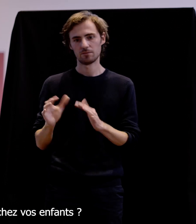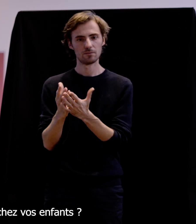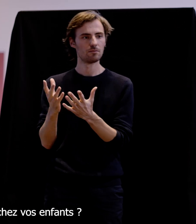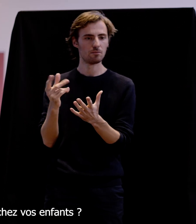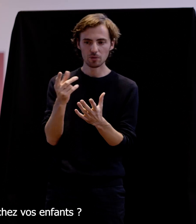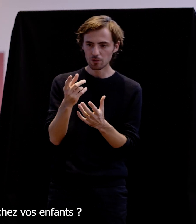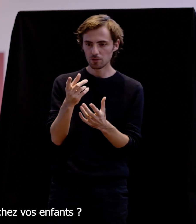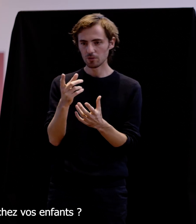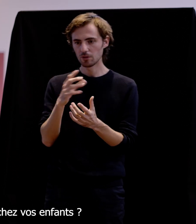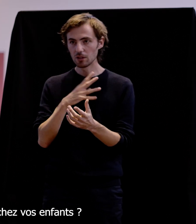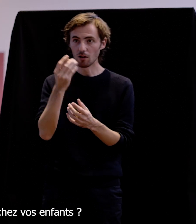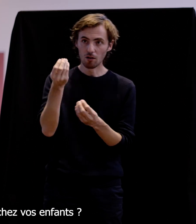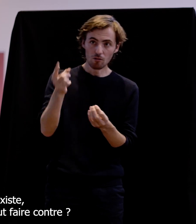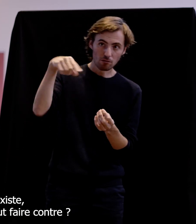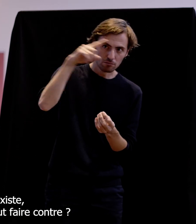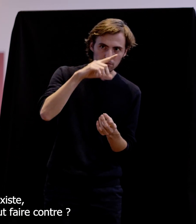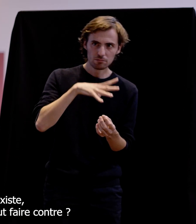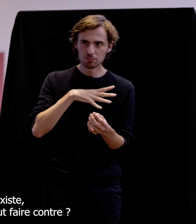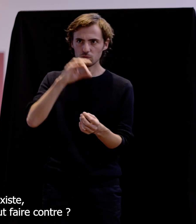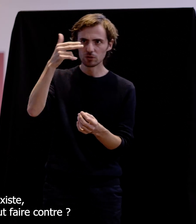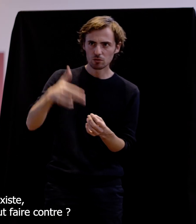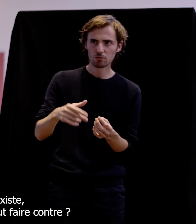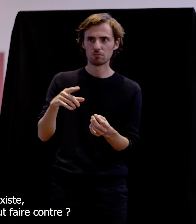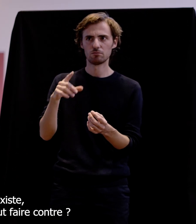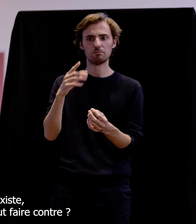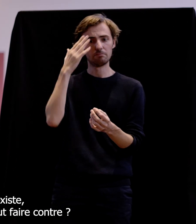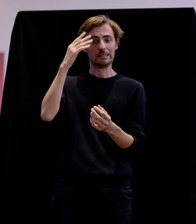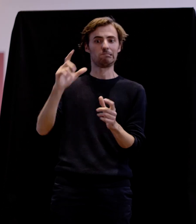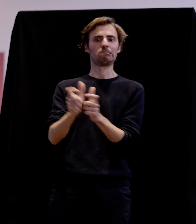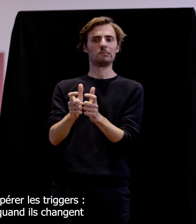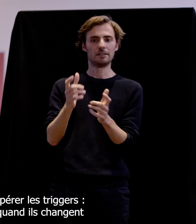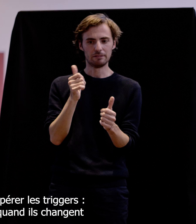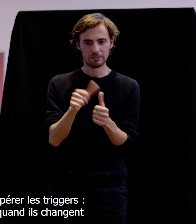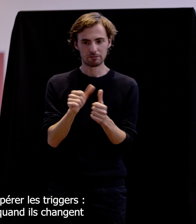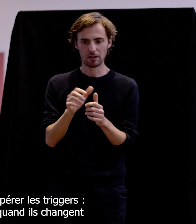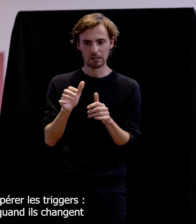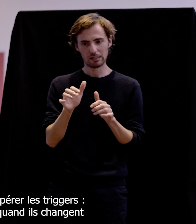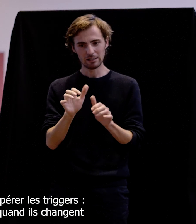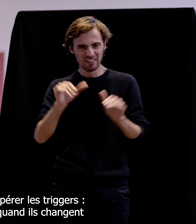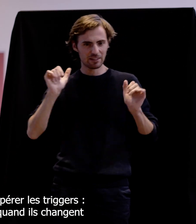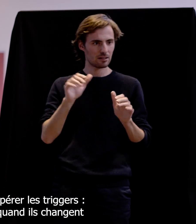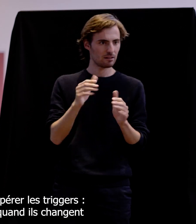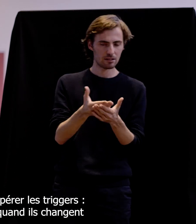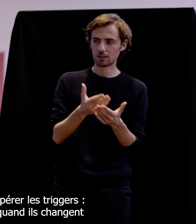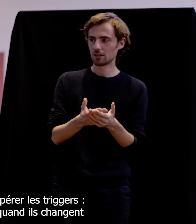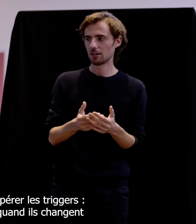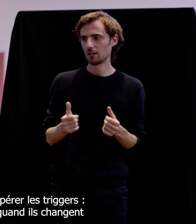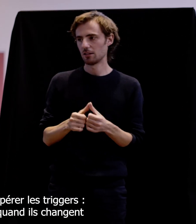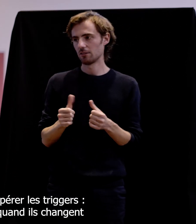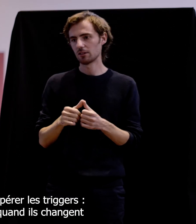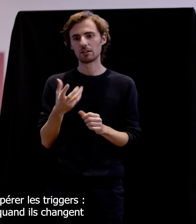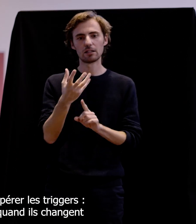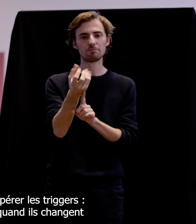petit peu est-ce que ça existe chez vos enfants et si ça existe, qu'est-ce qu'on peut faire contre? On peut essayer de repérer les